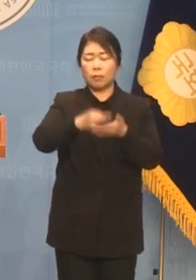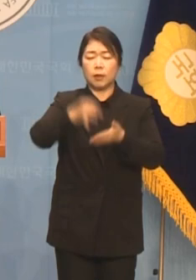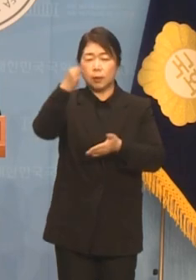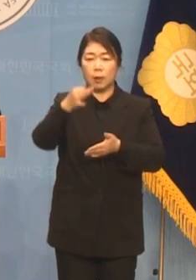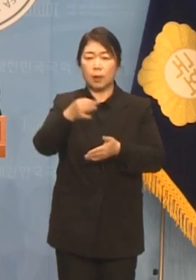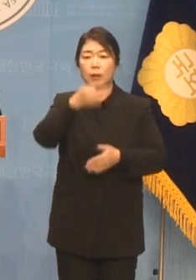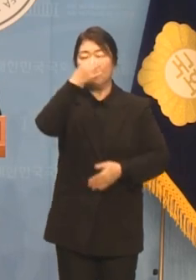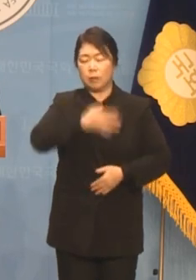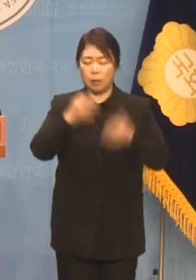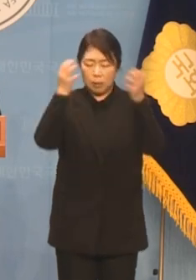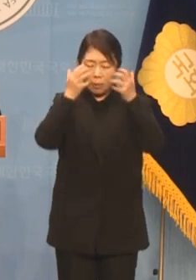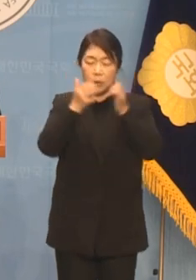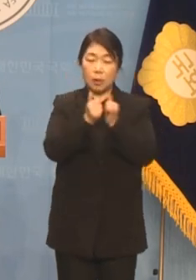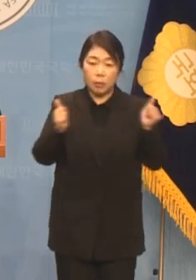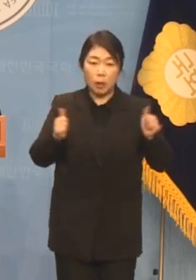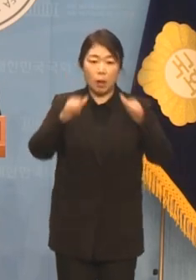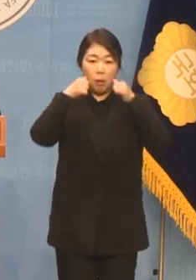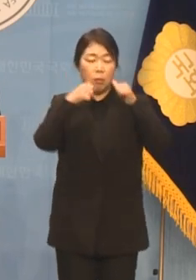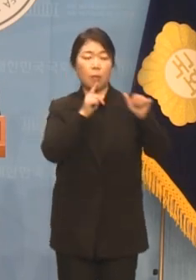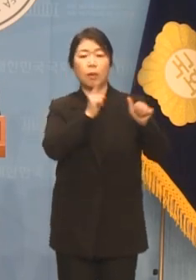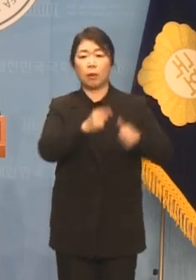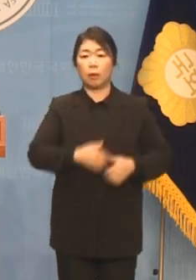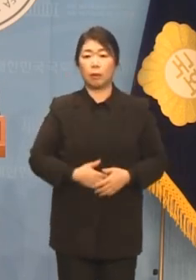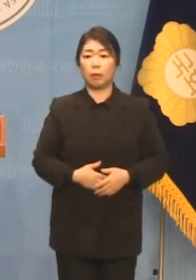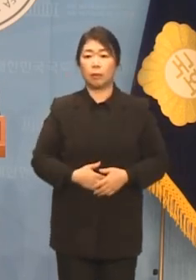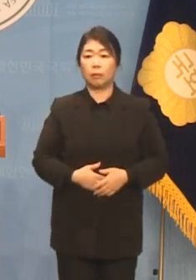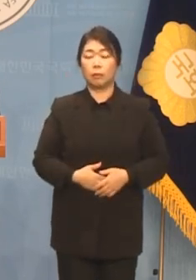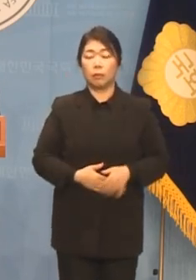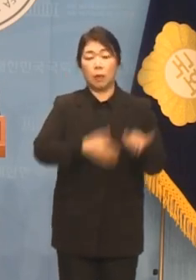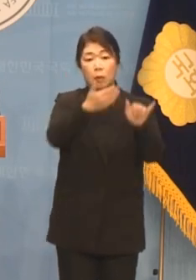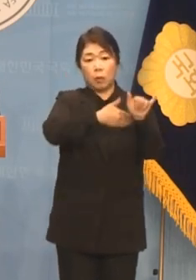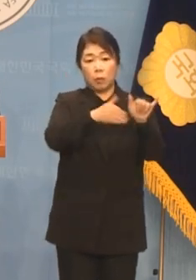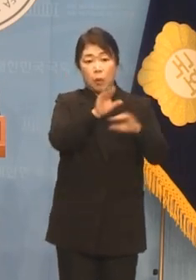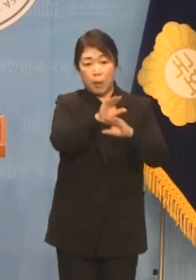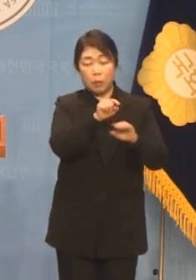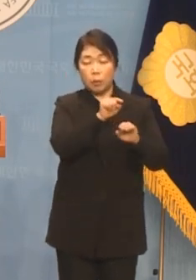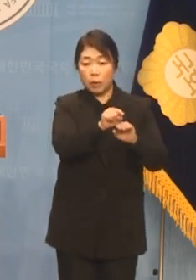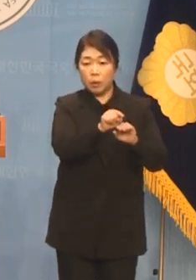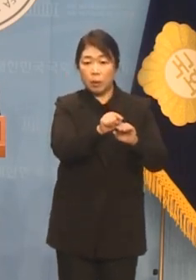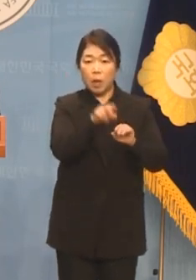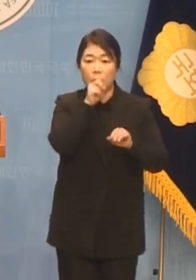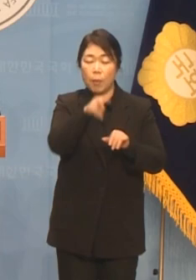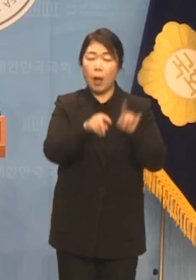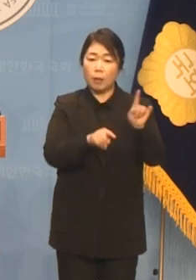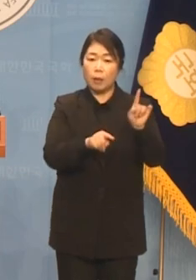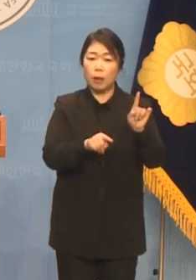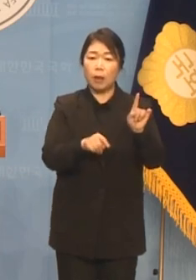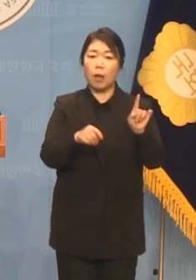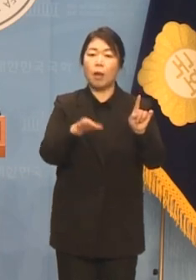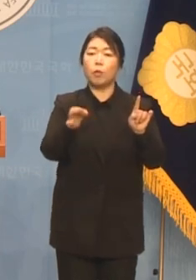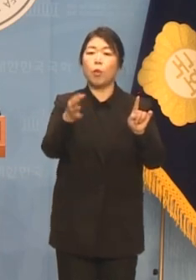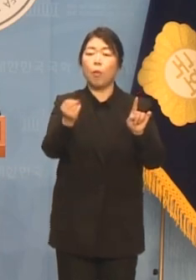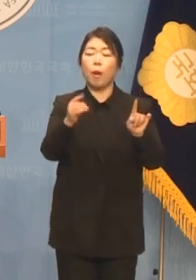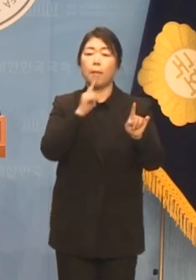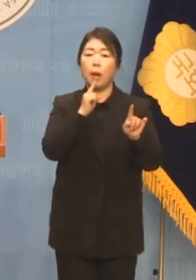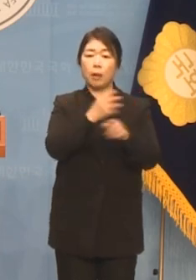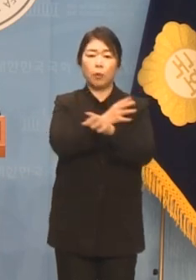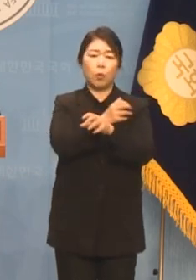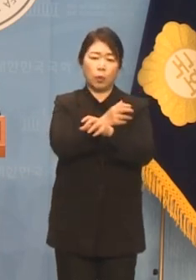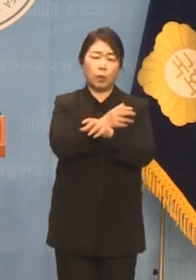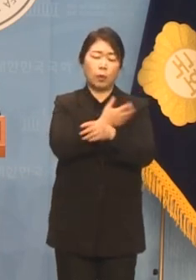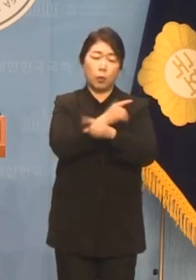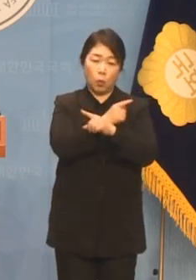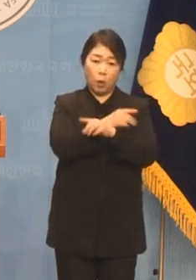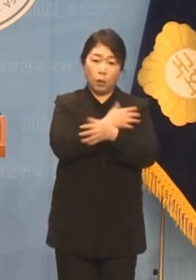있습니다 이수 후보가 한 유튜브 방송에서 한언 이었고 SNS 올렸던